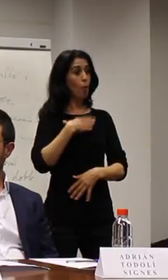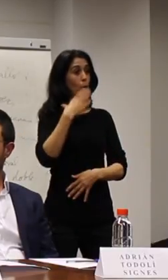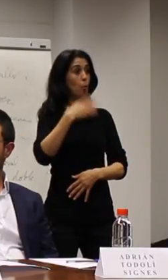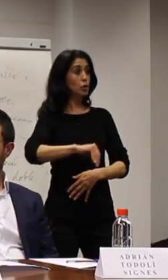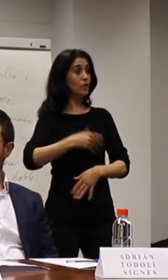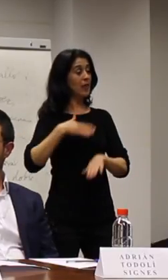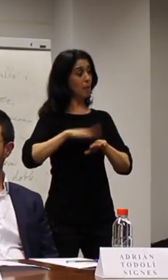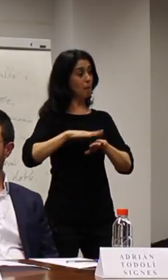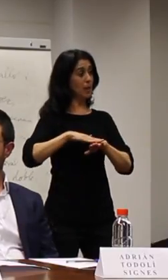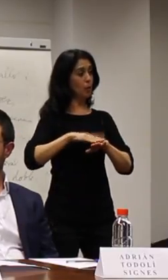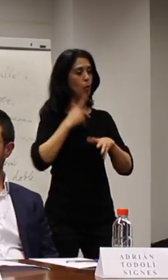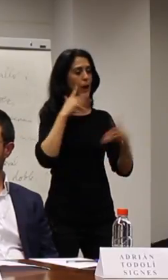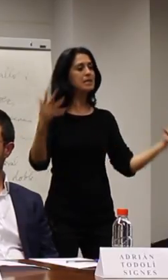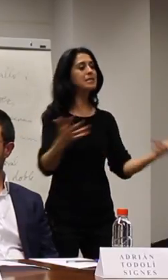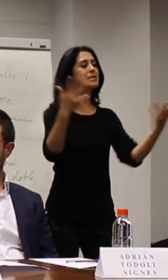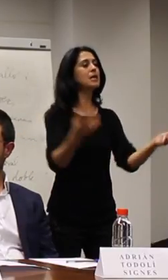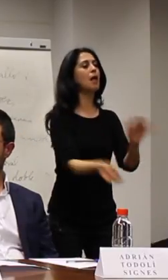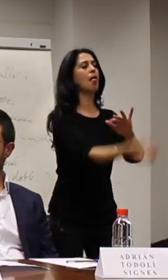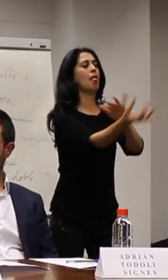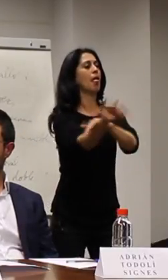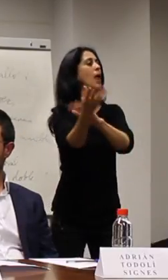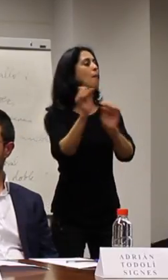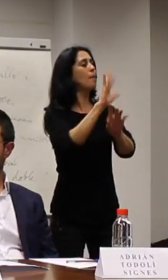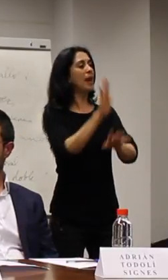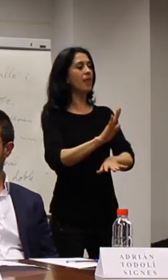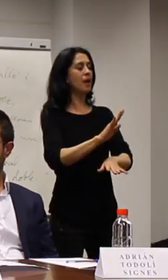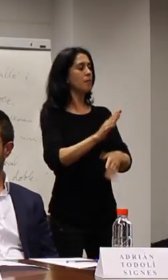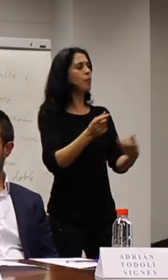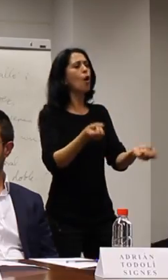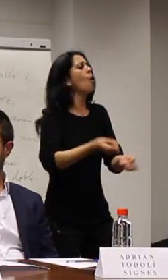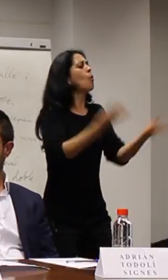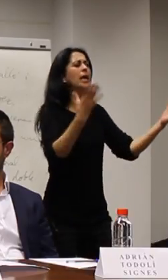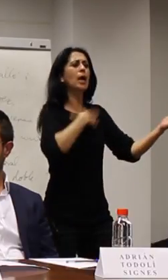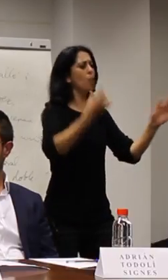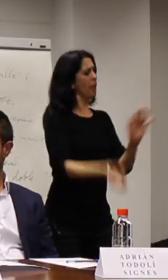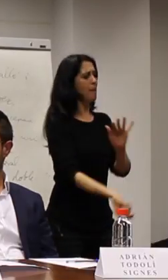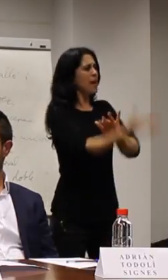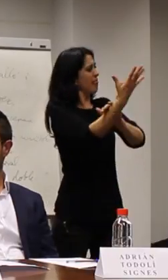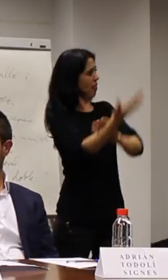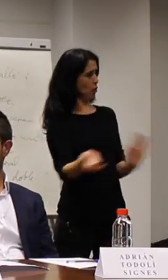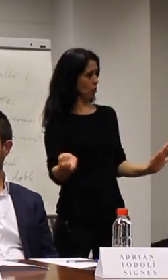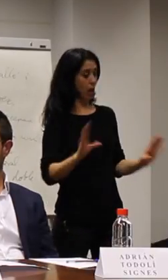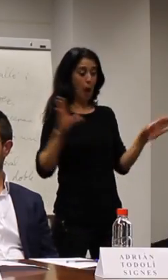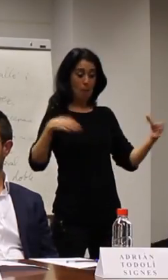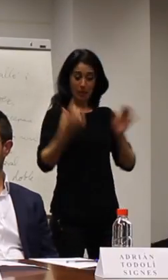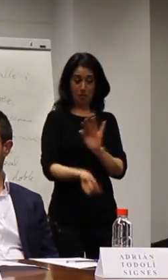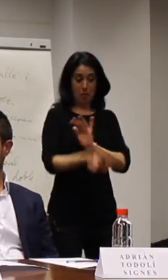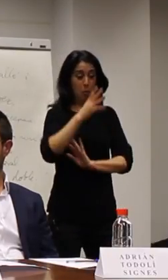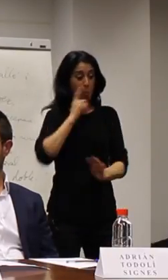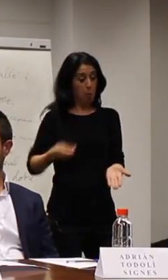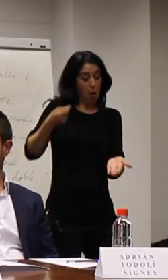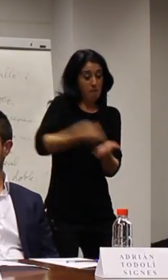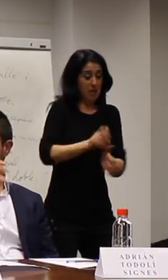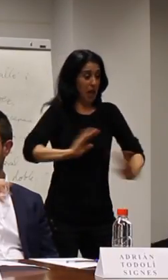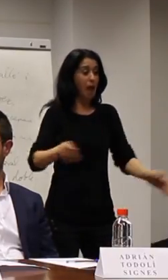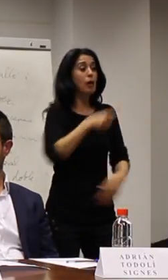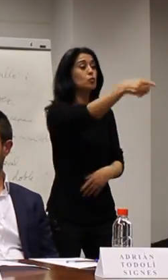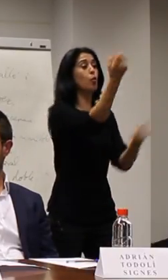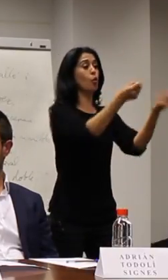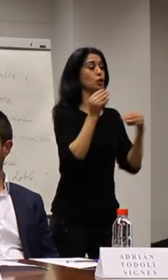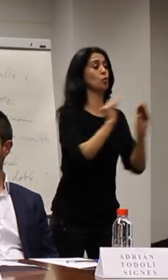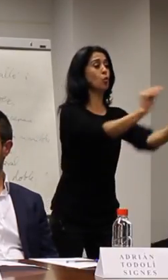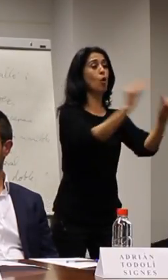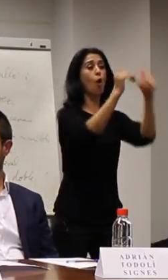también fomentar el emprendedurismo, y eso se vende muy bien. Oh, cualquiera puede ser emprendedor, montar una plataforma, porque no hay que invertir nada. Y el otro ya pondrá el coche, pondrá